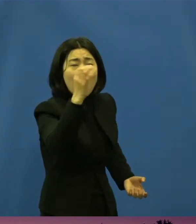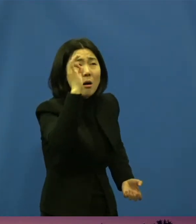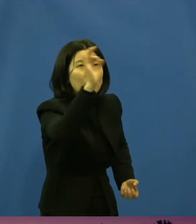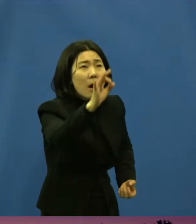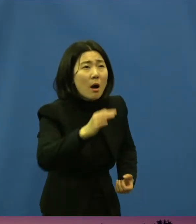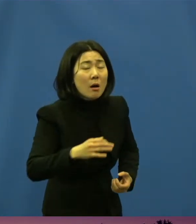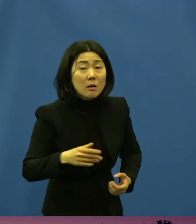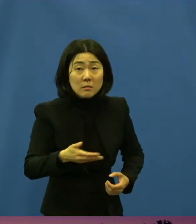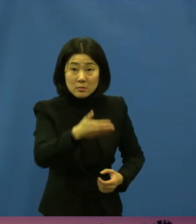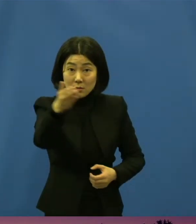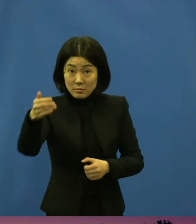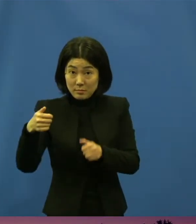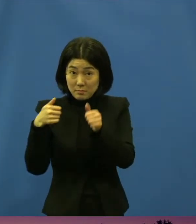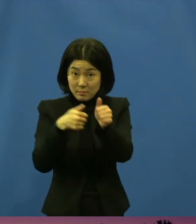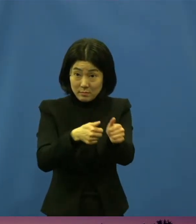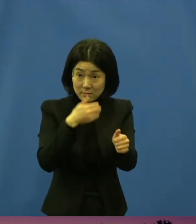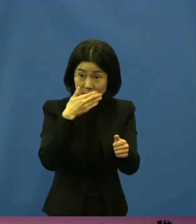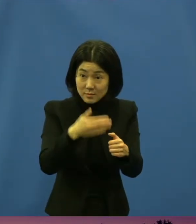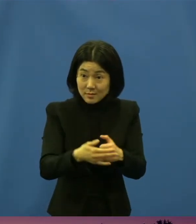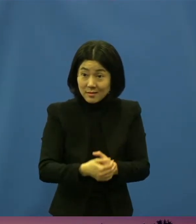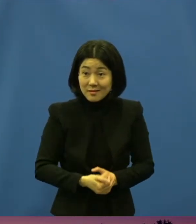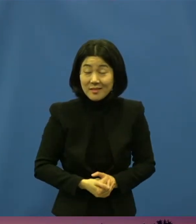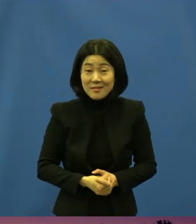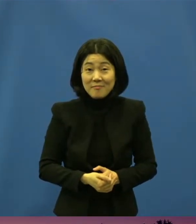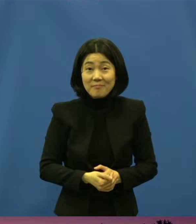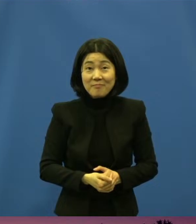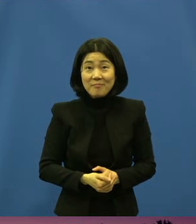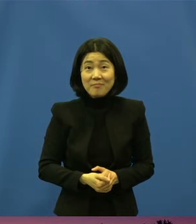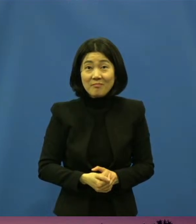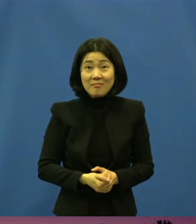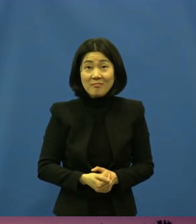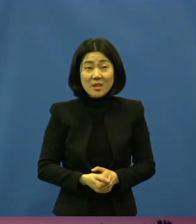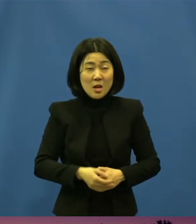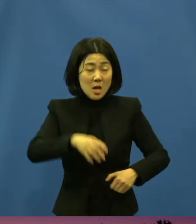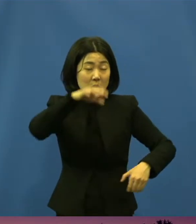따라갈 수 있겠어요, 여러분? 근데 영향은 받는 거예요.